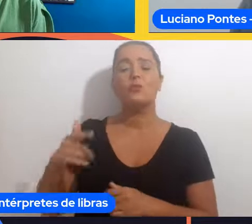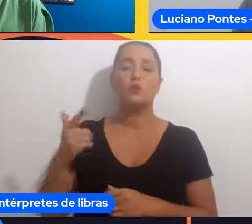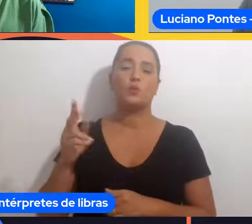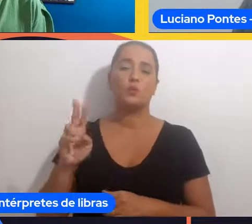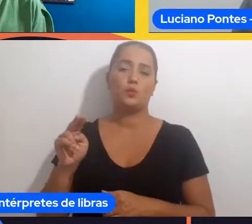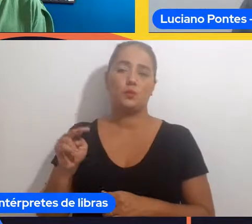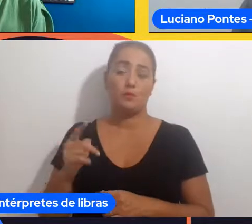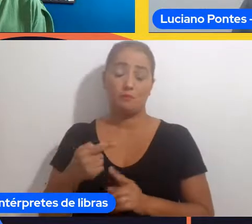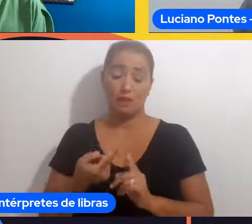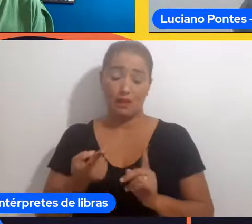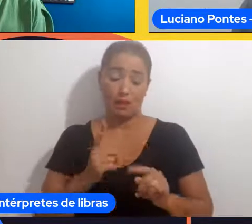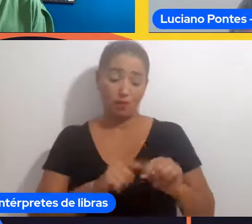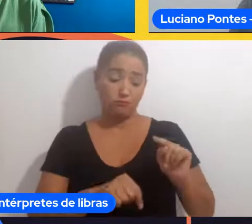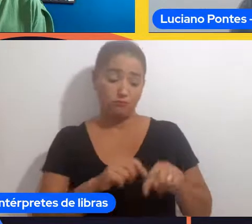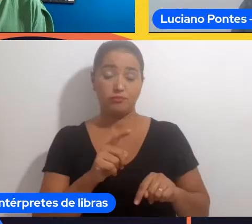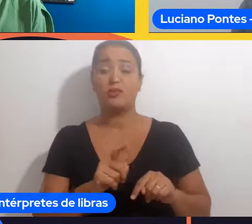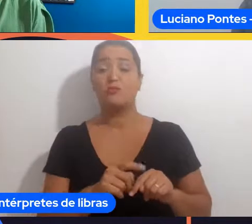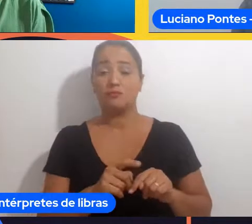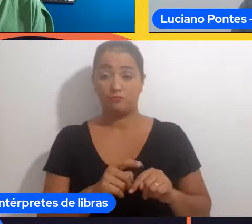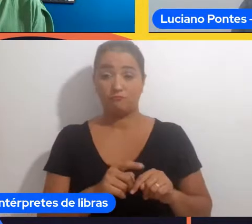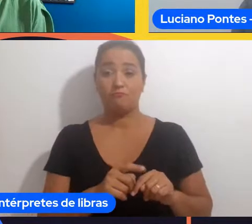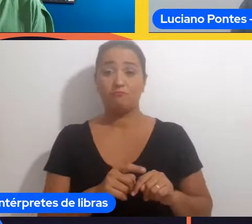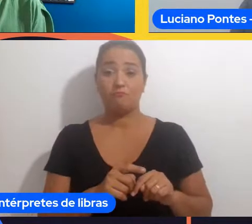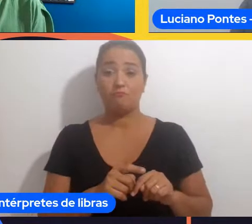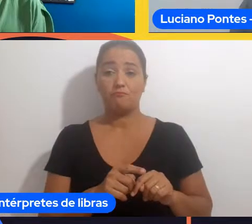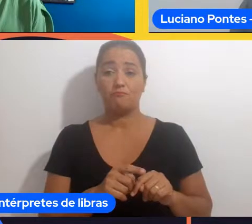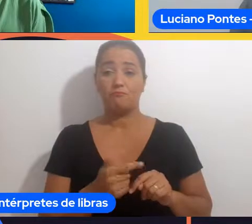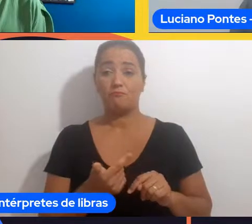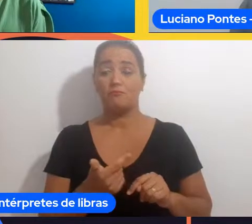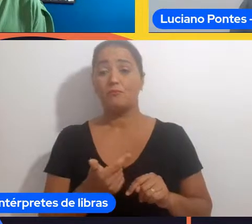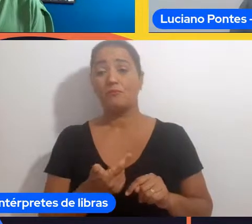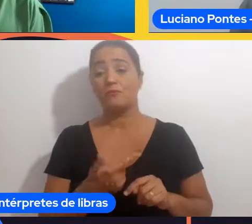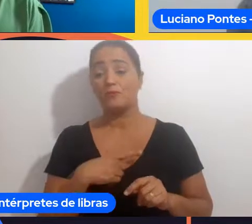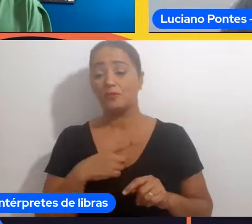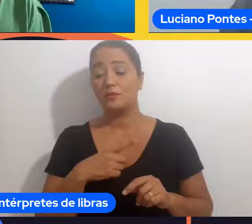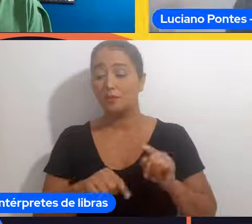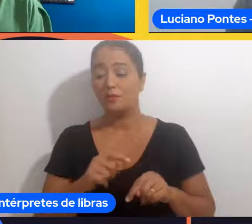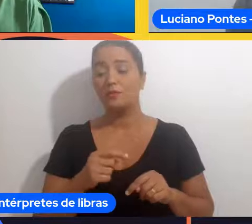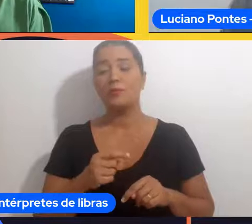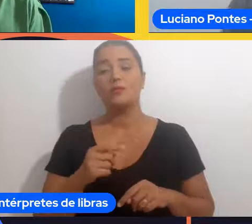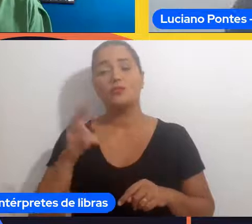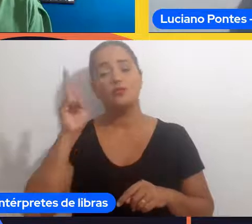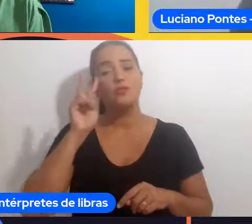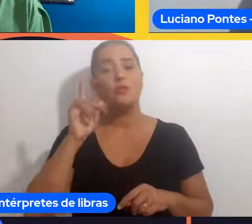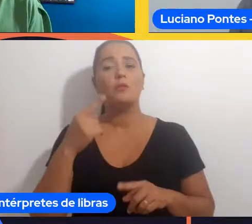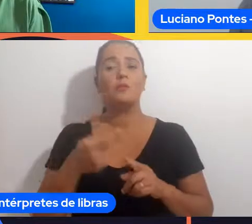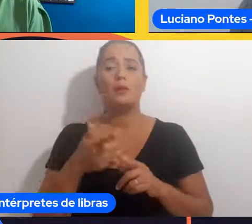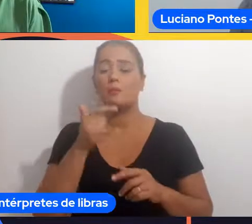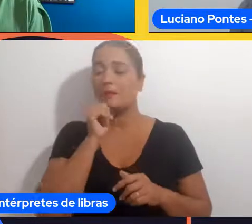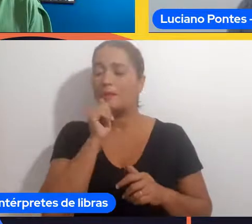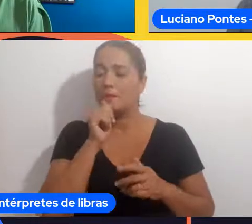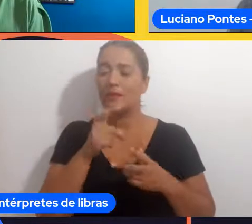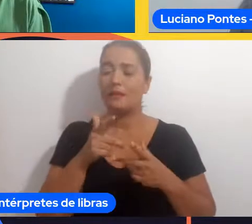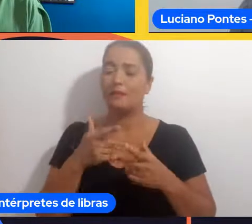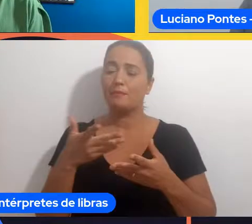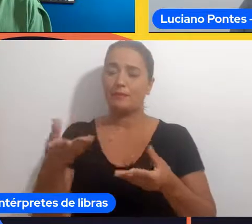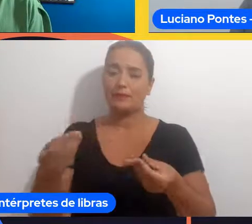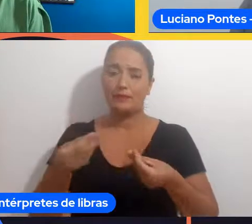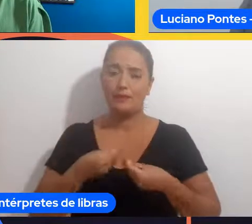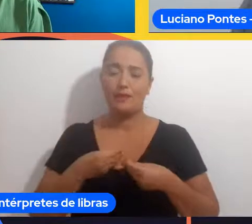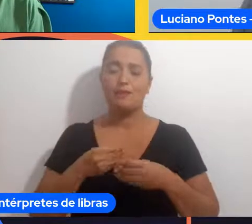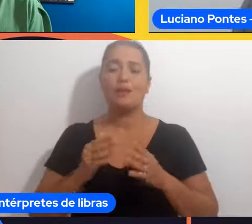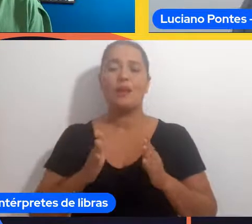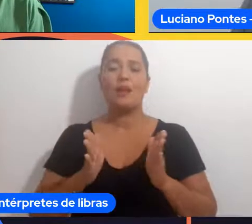objetos não estruturados, né, que fizeram parte da minha vida, porque minha mãe me dava caixa de pasta,